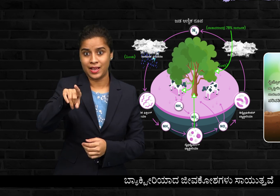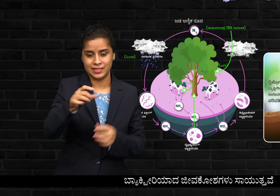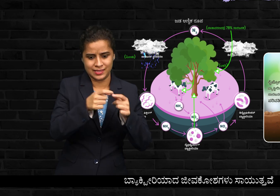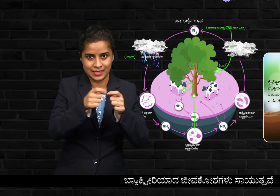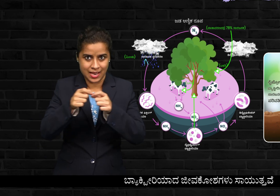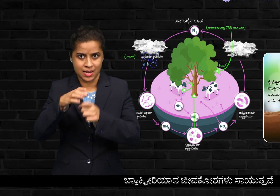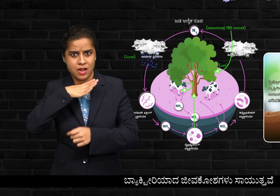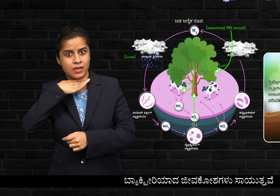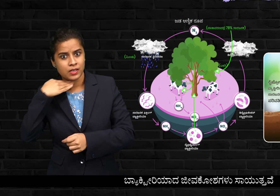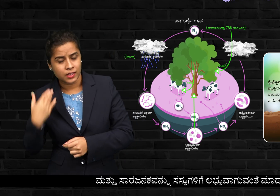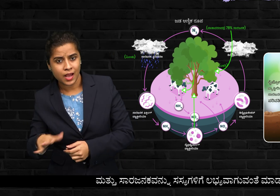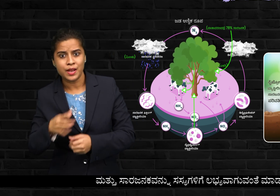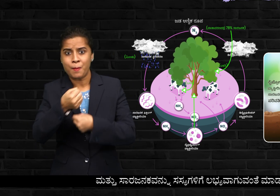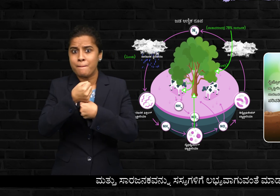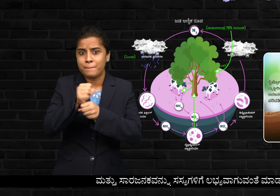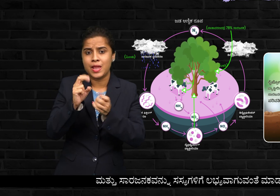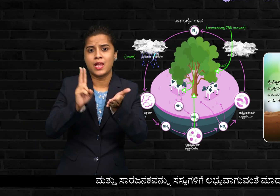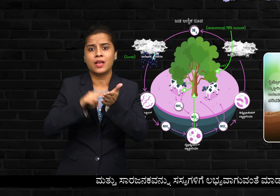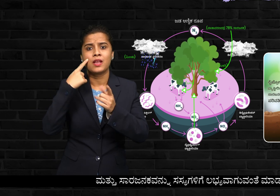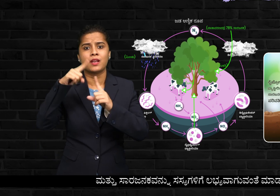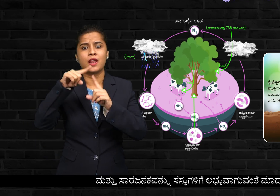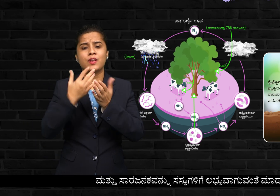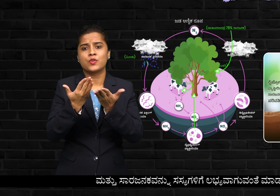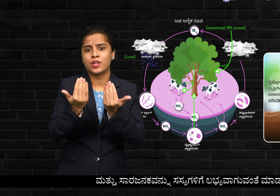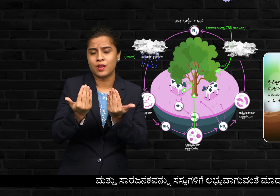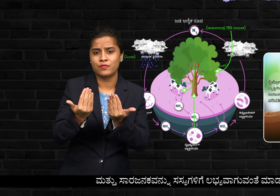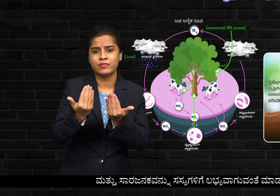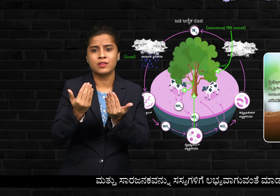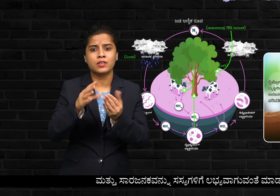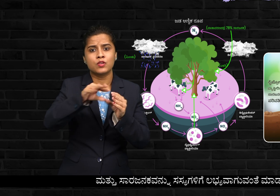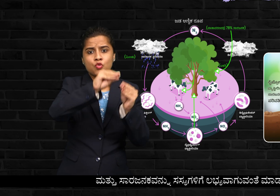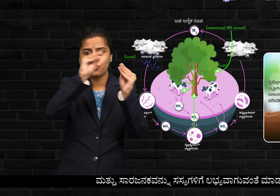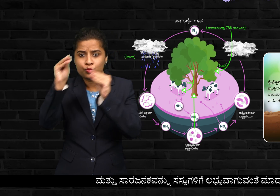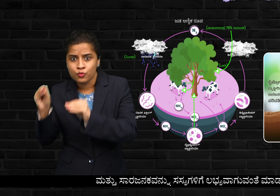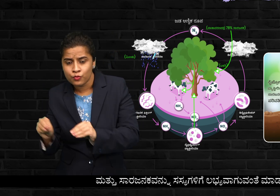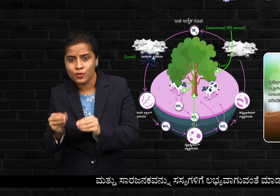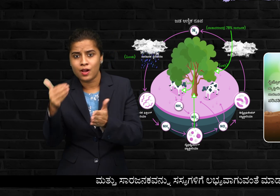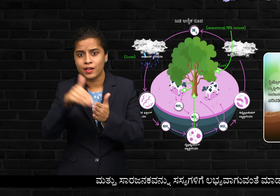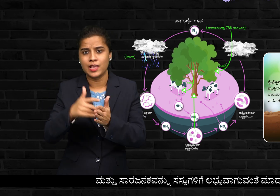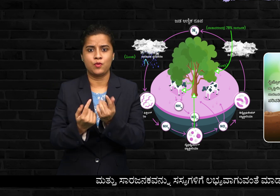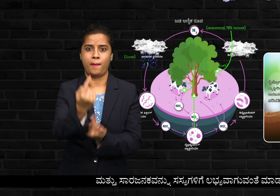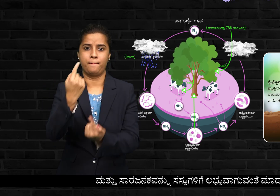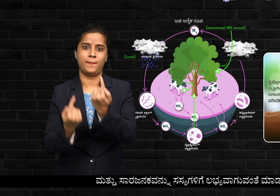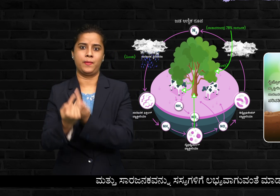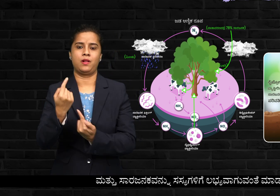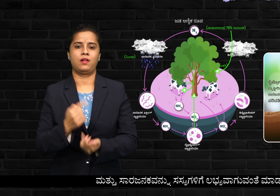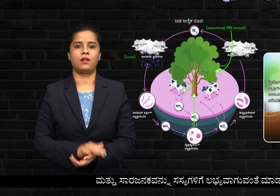ಬ್ಯಾಕ್ಟೀರಿಯಾದ ಜೀವಕೋಶಗಳು ಸಾಯುತ್ತವೆ ಮತ್ತು ಸಾರಜನಕವನ್ನ ಸಸ್ಯಗಳಿಗೆ ಲಭ್ಯವಾಗುವಂತೆ ಮಾಡುತ್ತೆ.